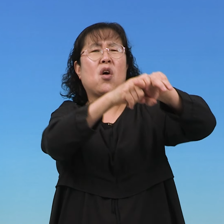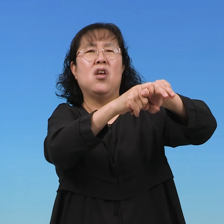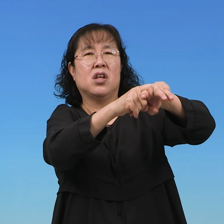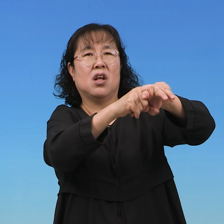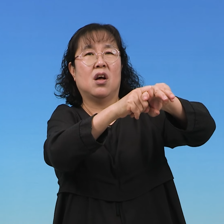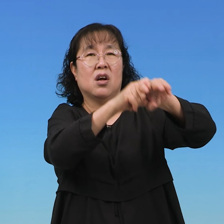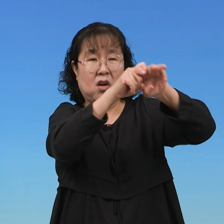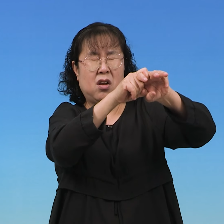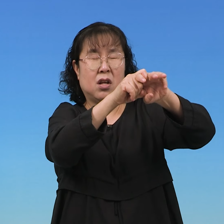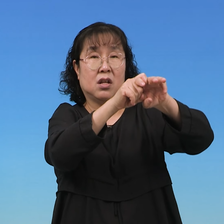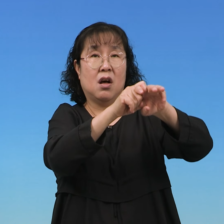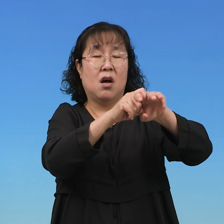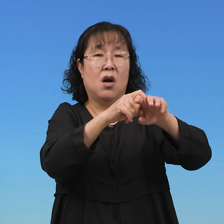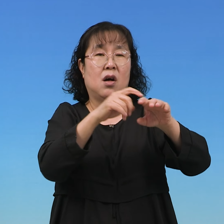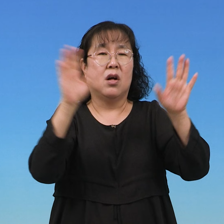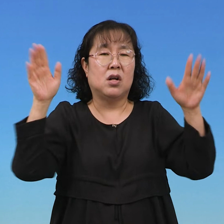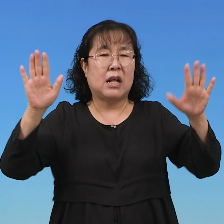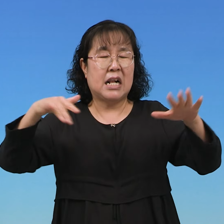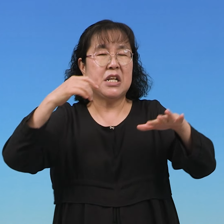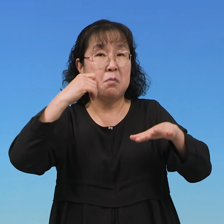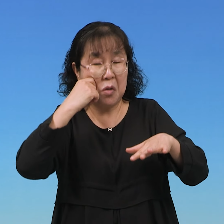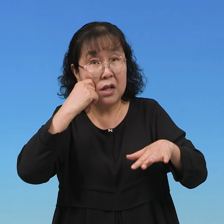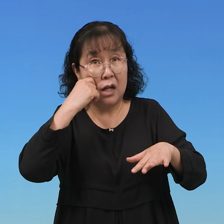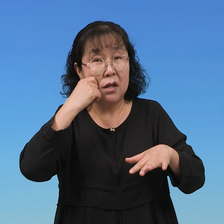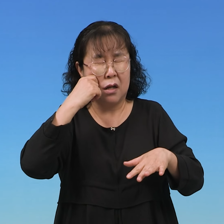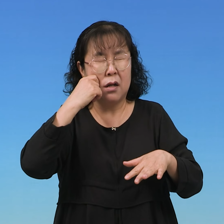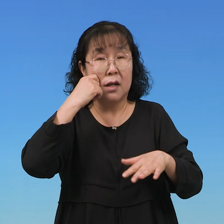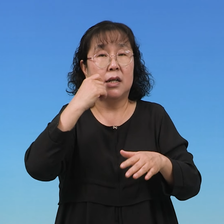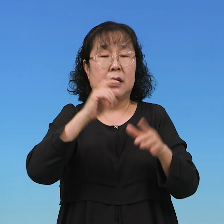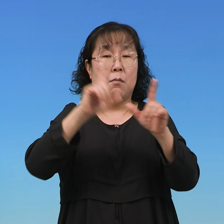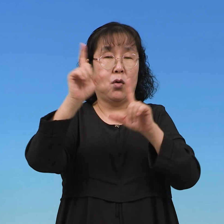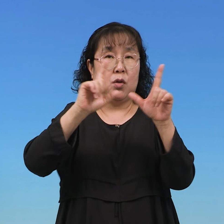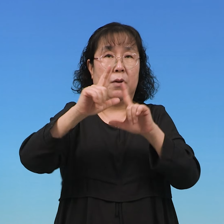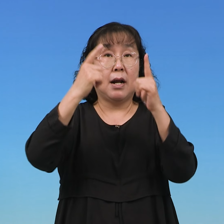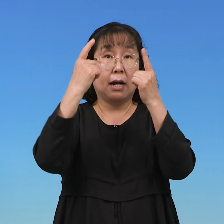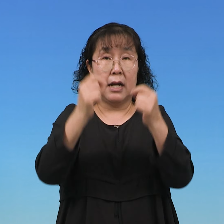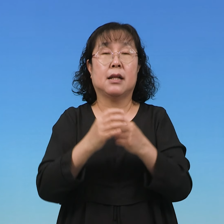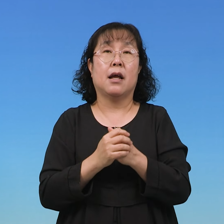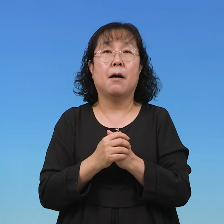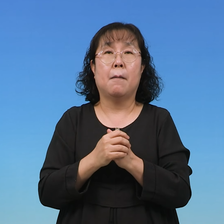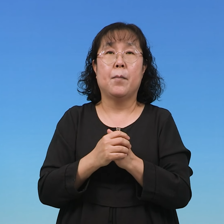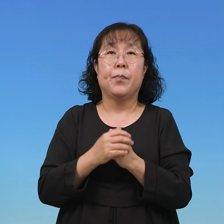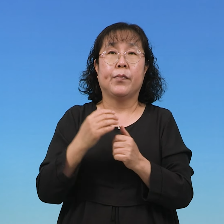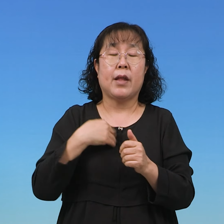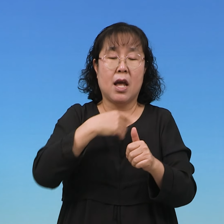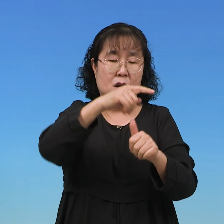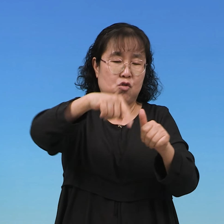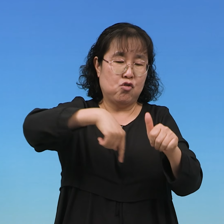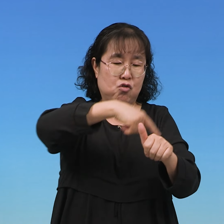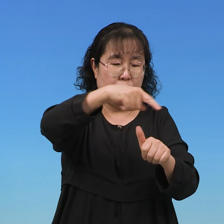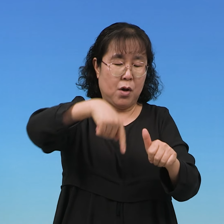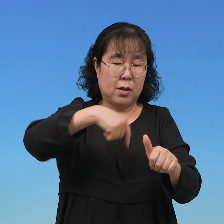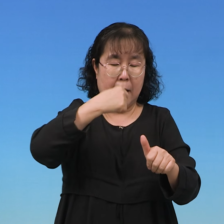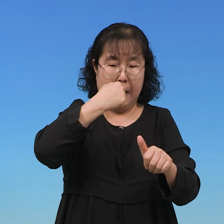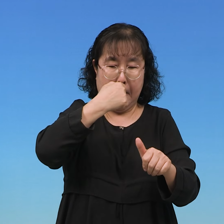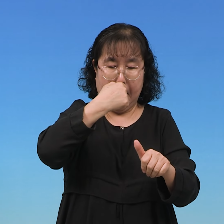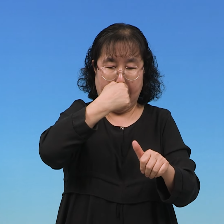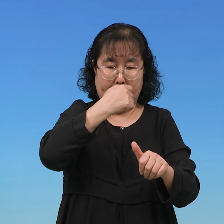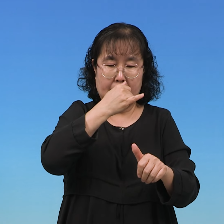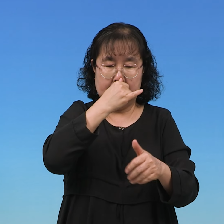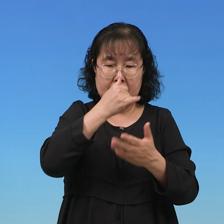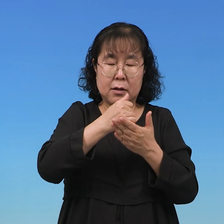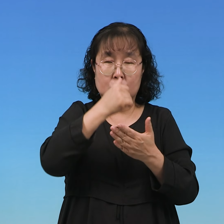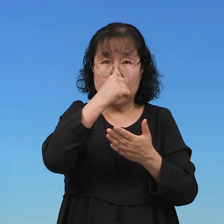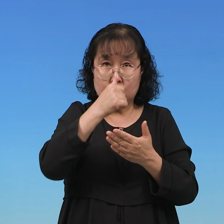이 본문에 나오는 얽매이기 쉬운 죄, 이걸 직역하면은 내 주변에 위치한 죄예요. 내 주변에